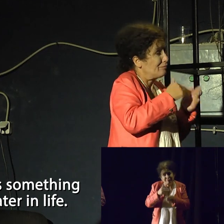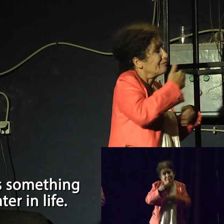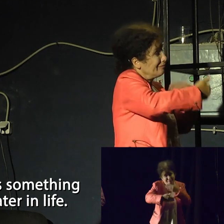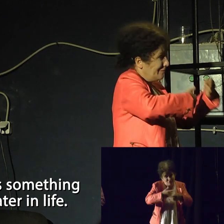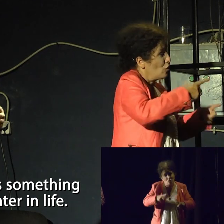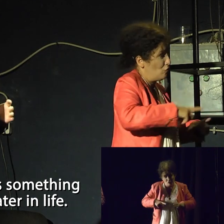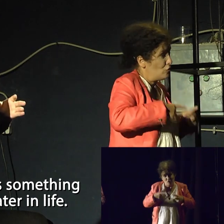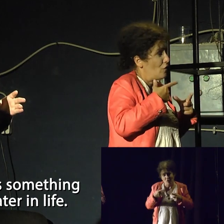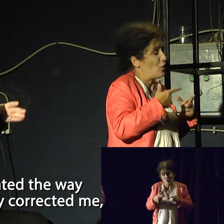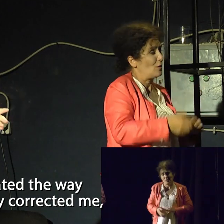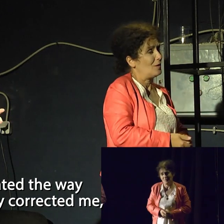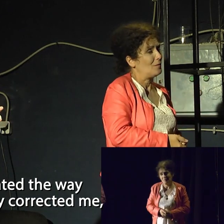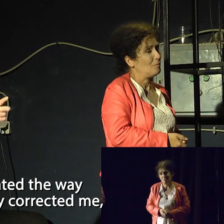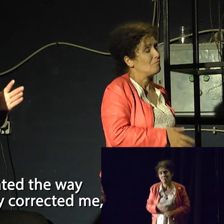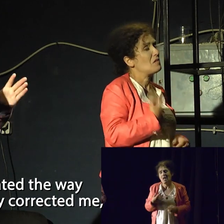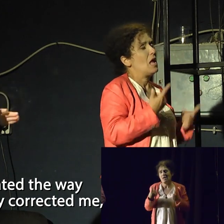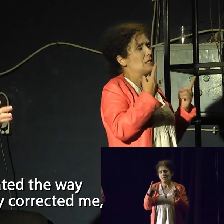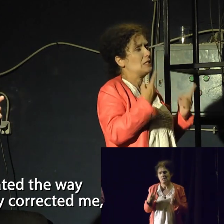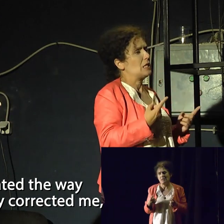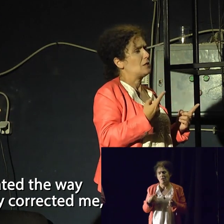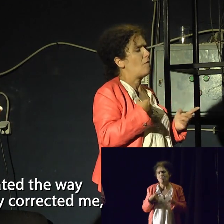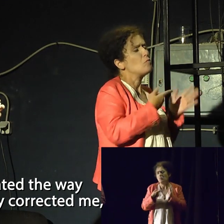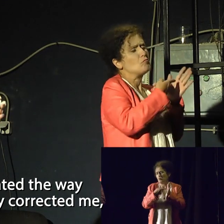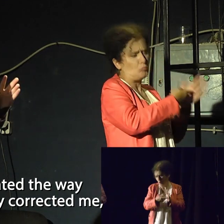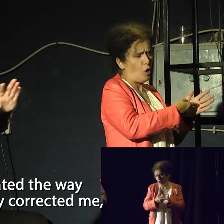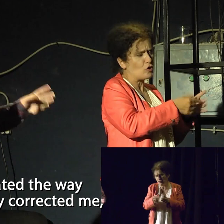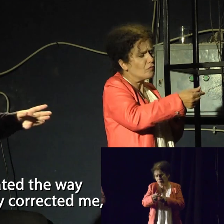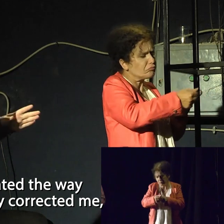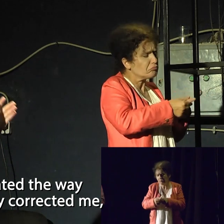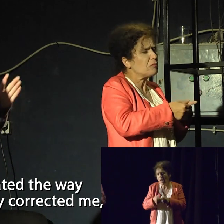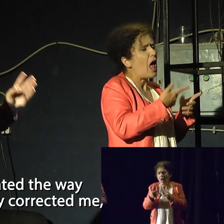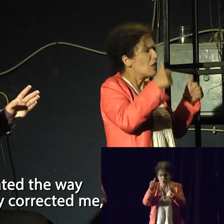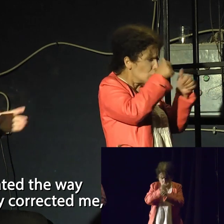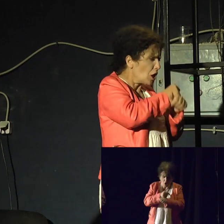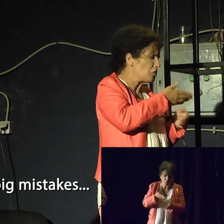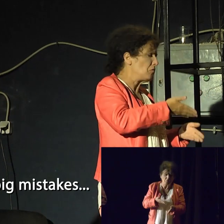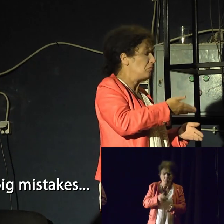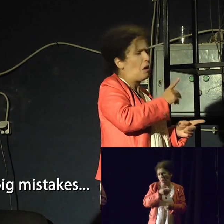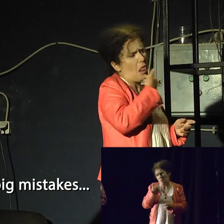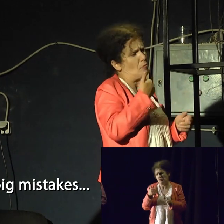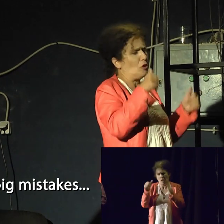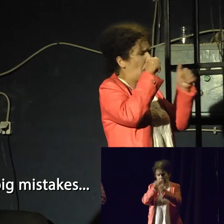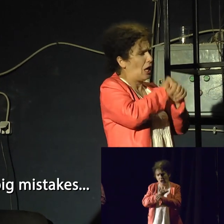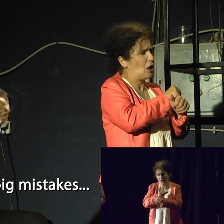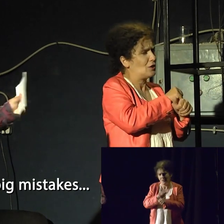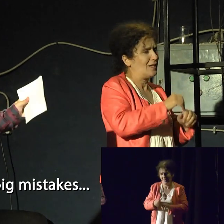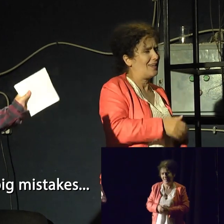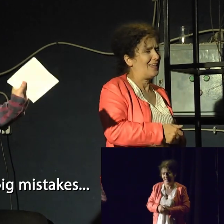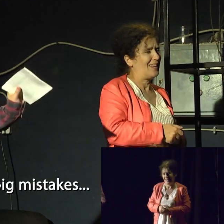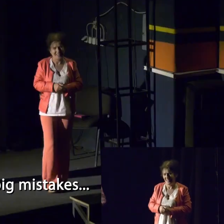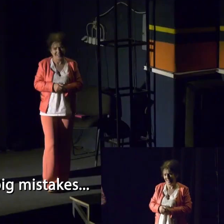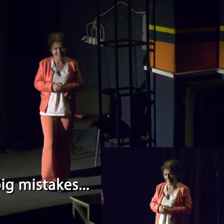во животот. Застанав, покажав како се мести кондом, ми кажаа каде сгрешив, немаше многу грешки.